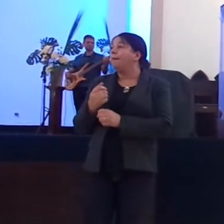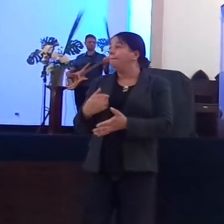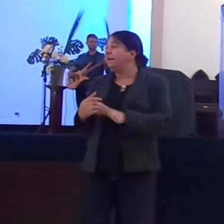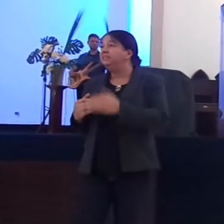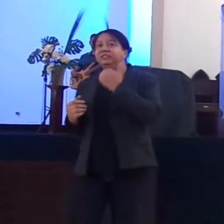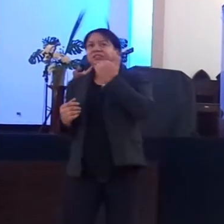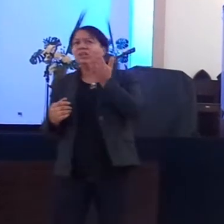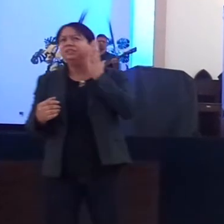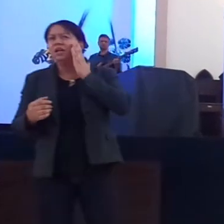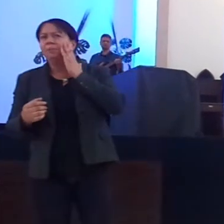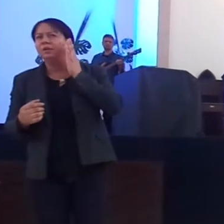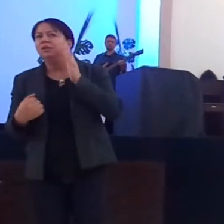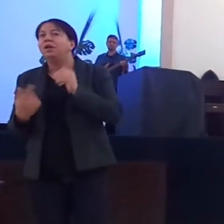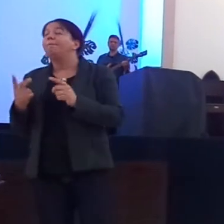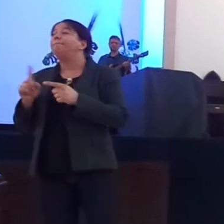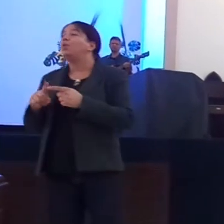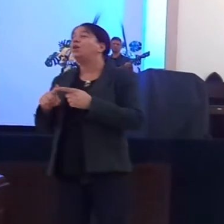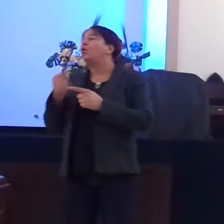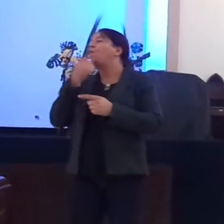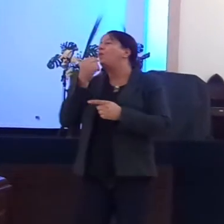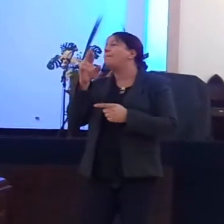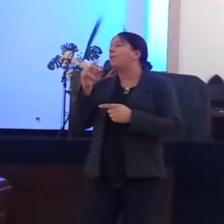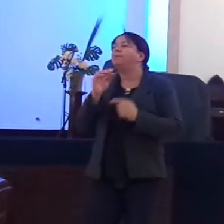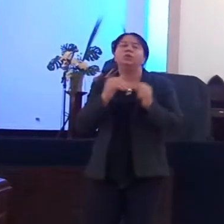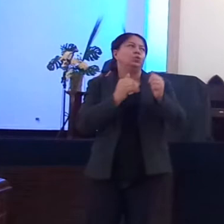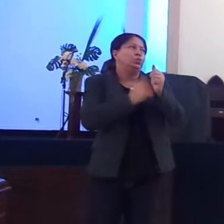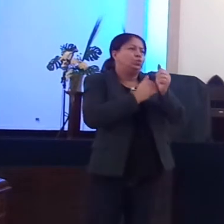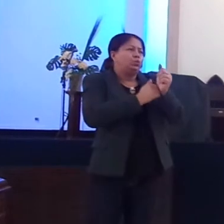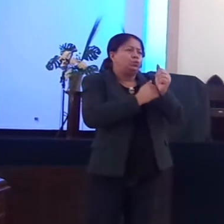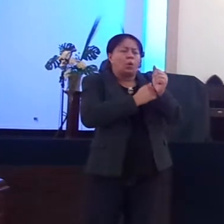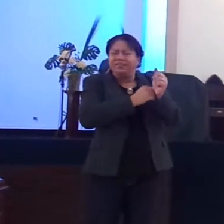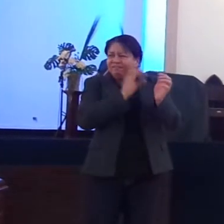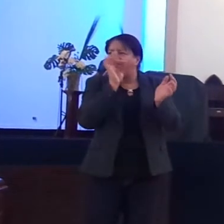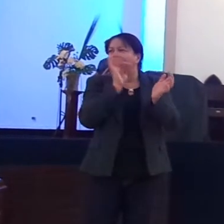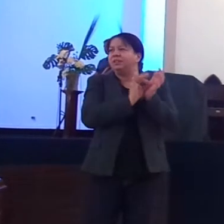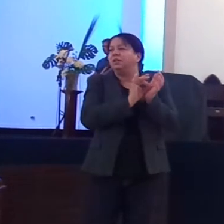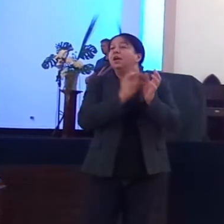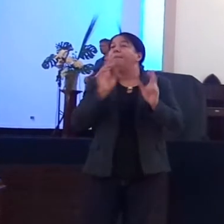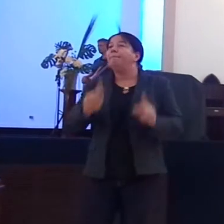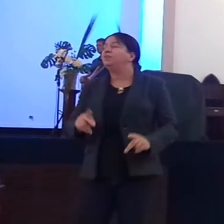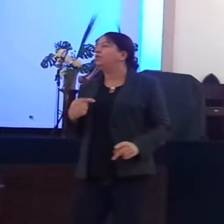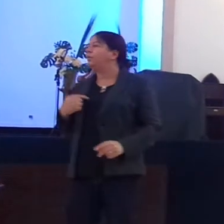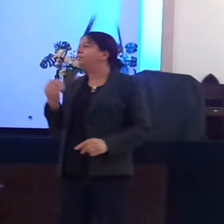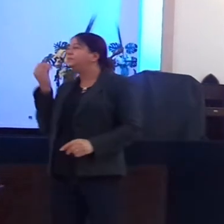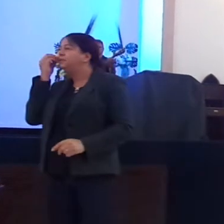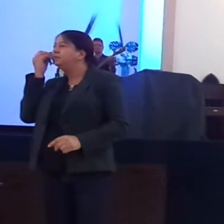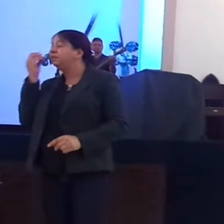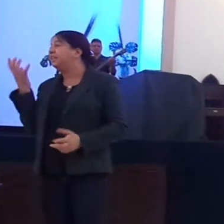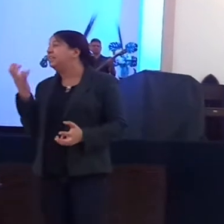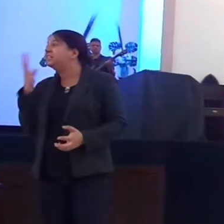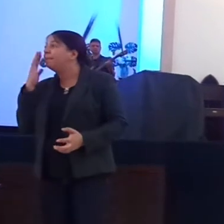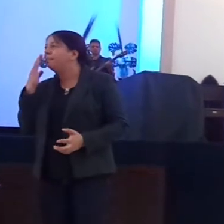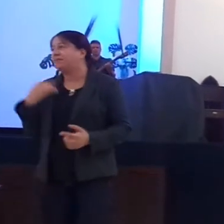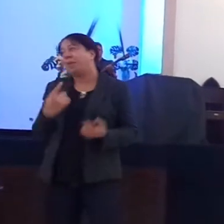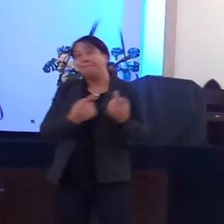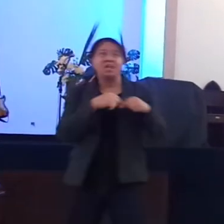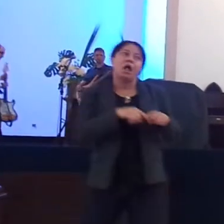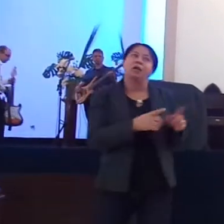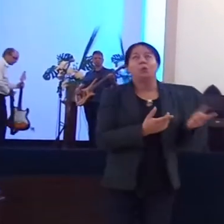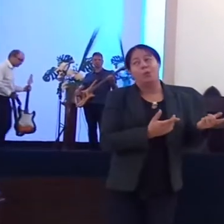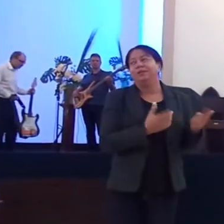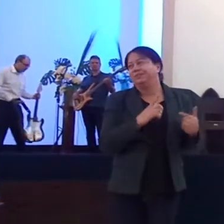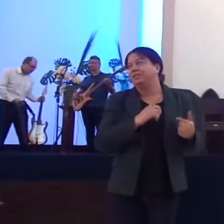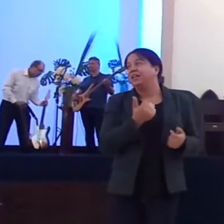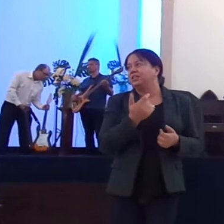sabia porque ele pedia segredo absoluto. Tinha gente que queria até saber para ver se pegava emprestado, né? Porque o cara podia